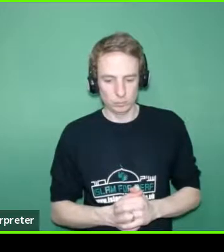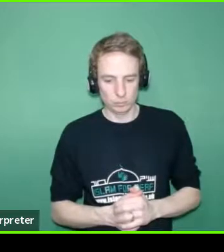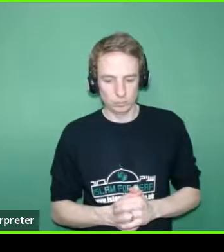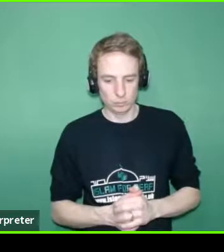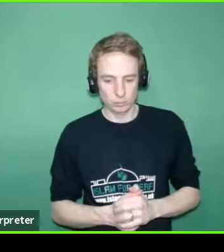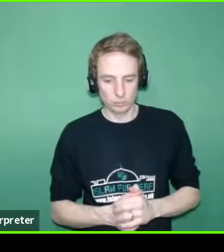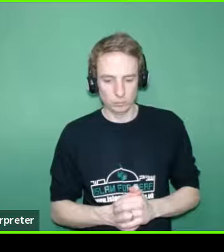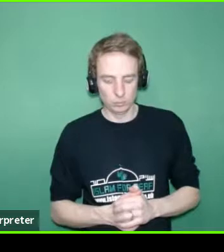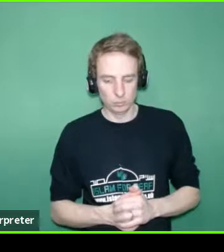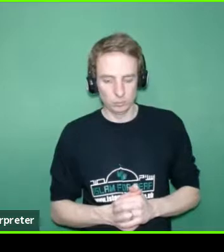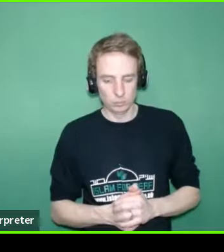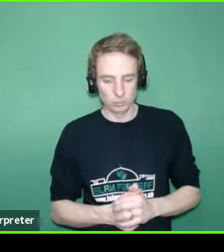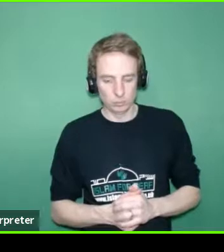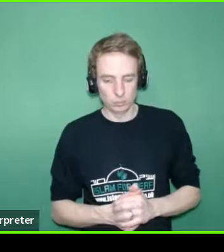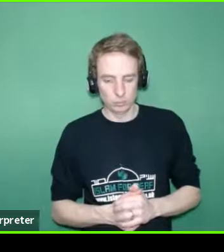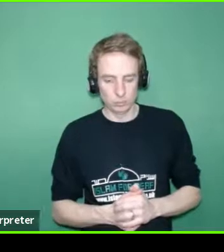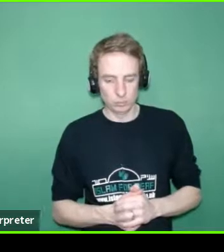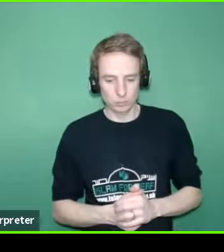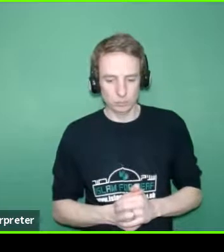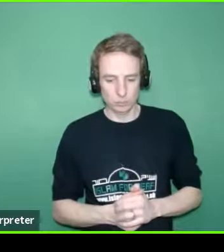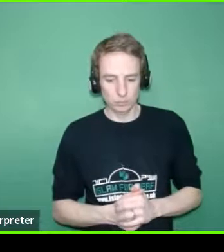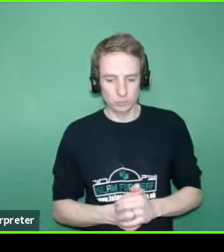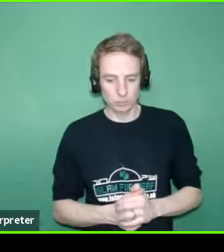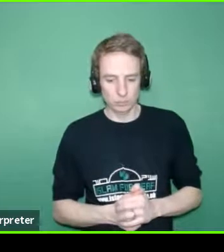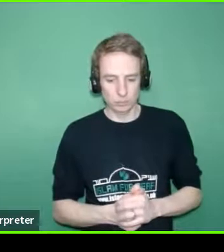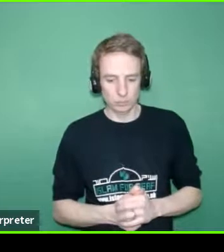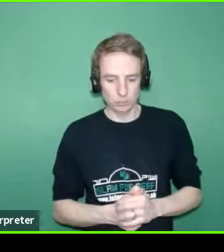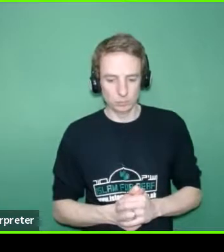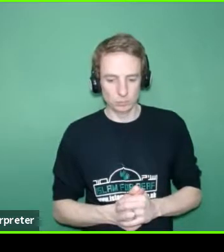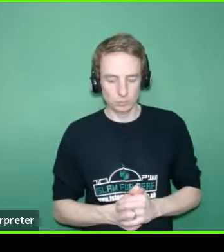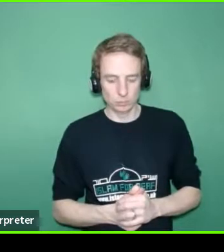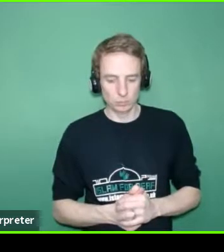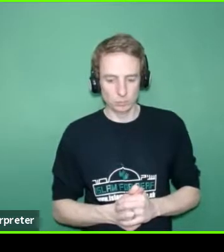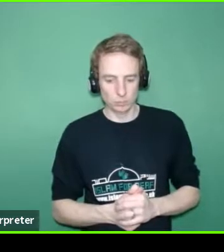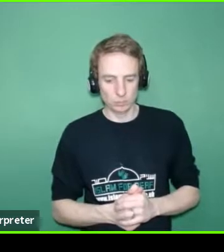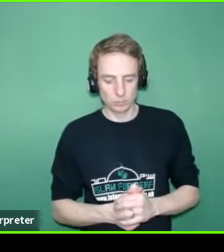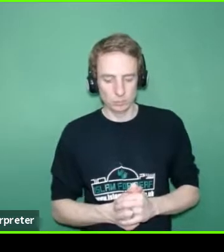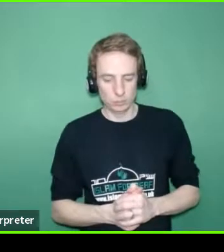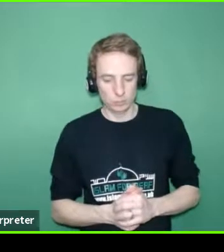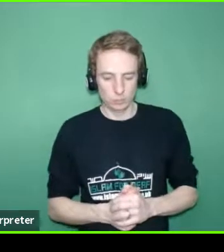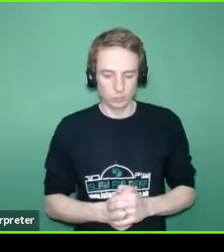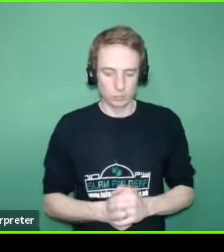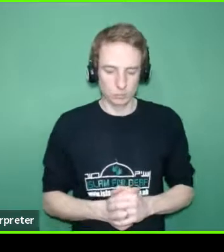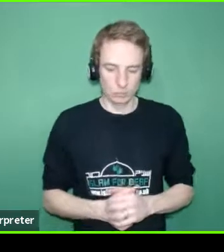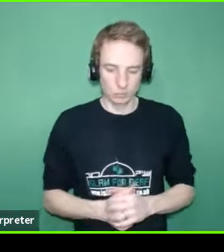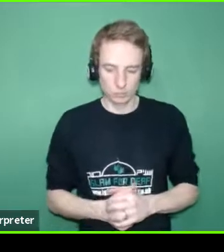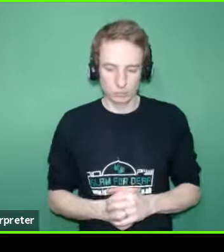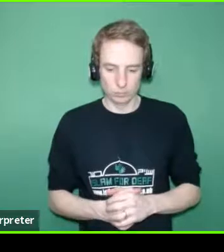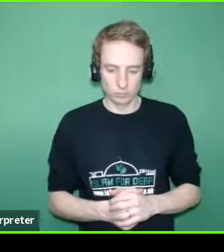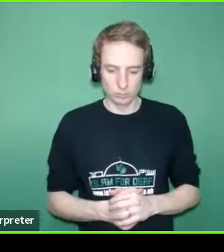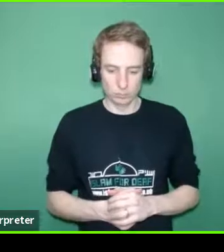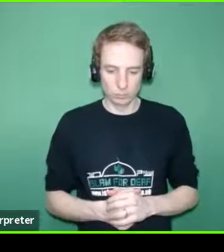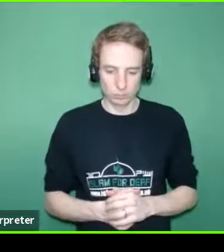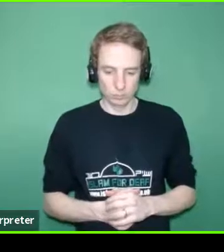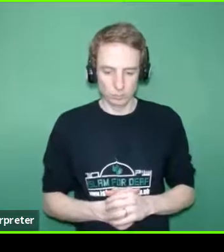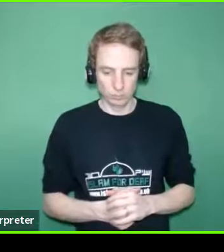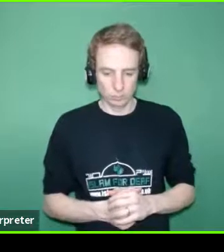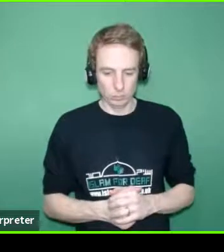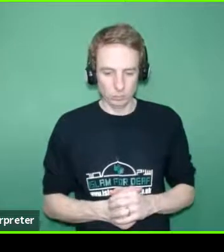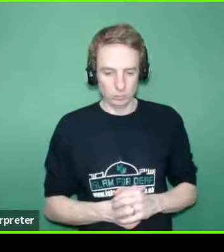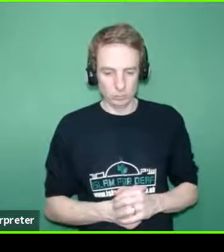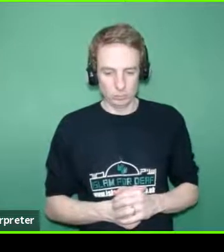جمادى. من أجل ماذا؟ من أجل أن يبيحوا لأنفسهم القتال. قال تعالى في سورة التوبة في